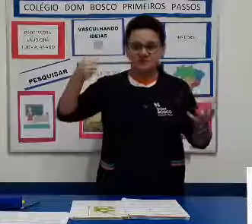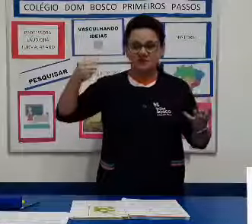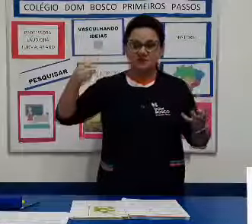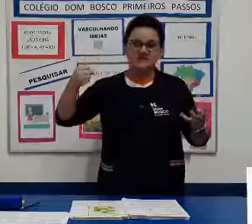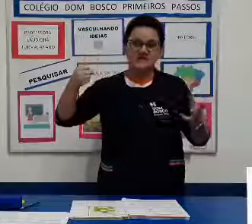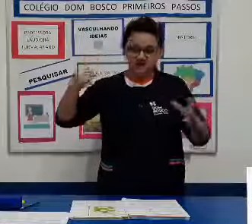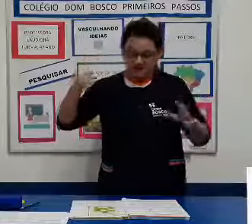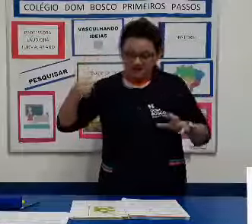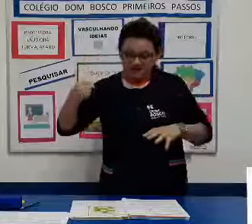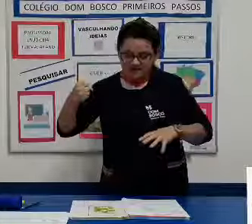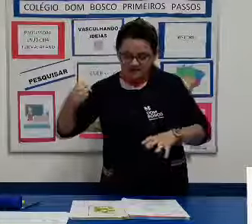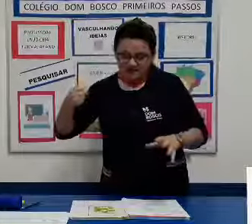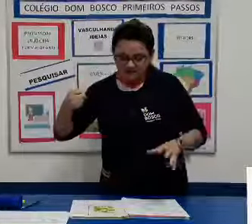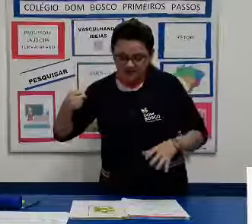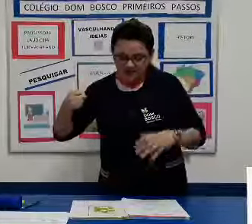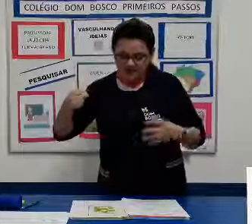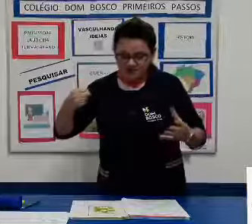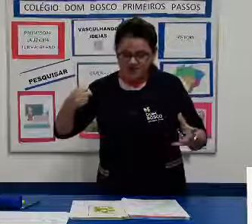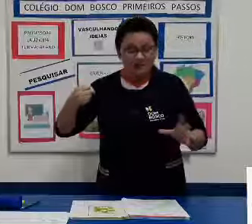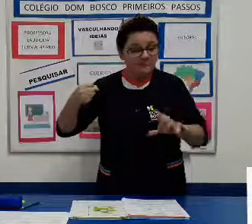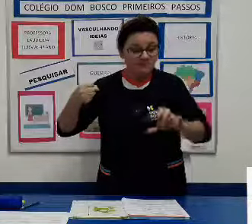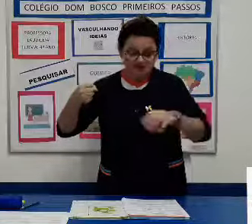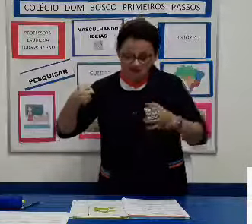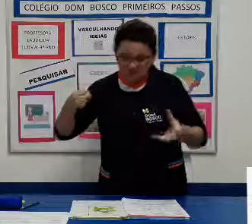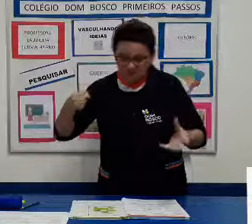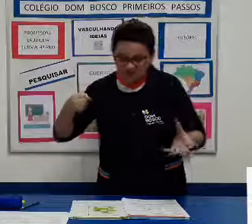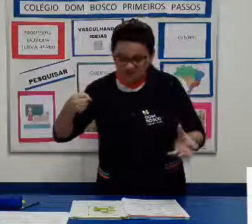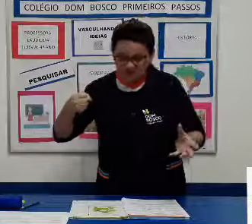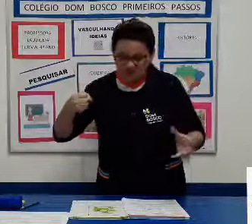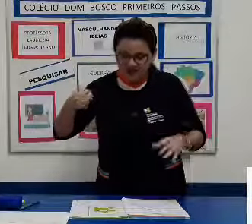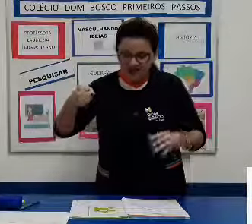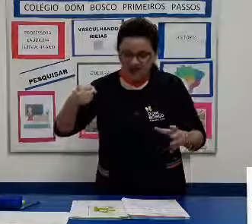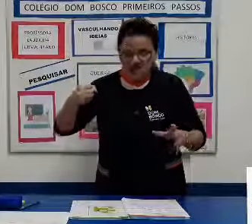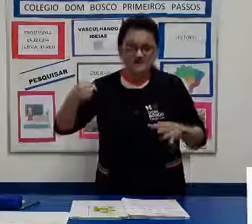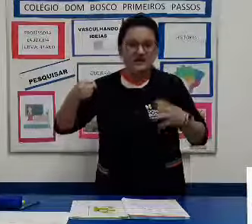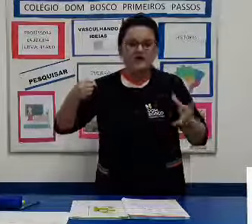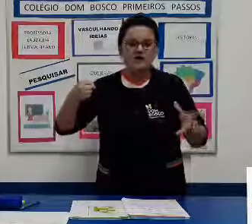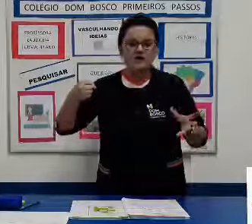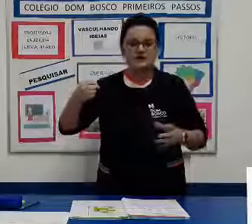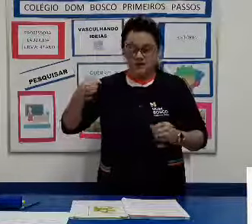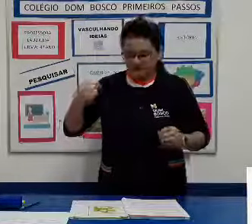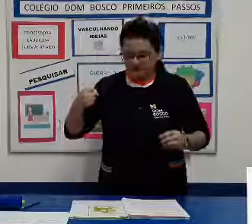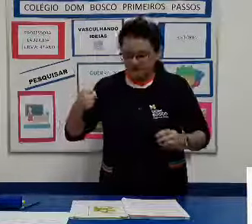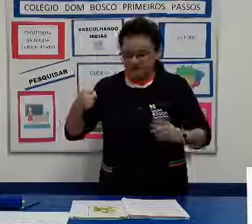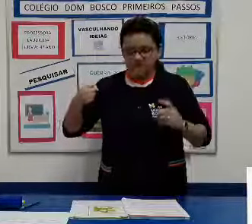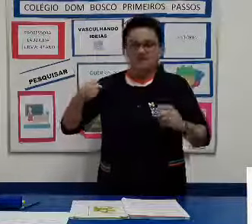alguma coisa. Então vocês vão escrever, vai preencher as faixas adequadas para cada revolta. Então você vai preencher